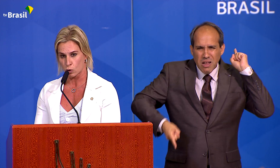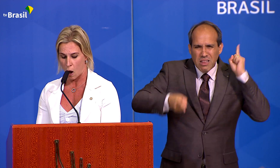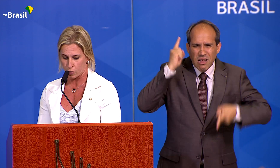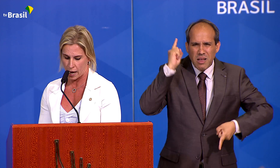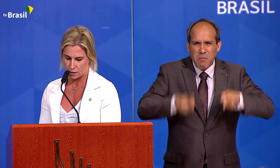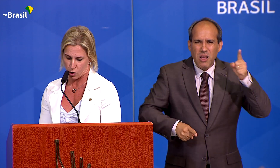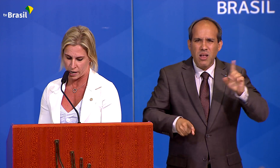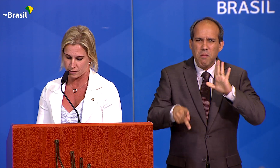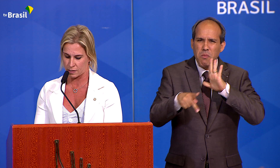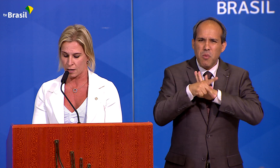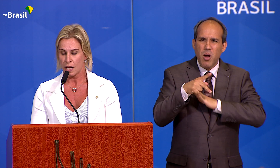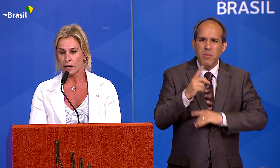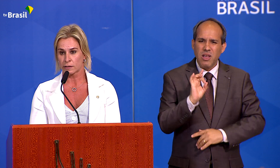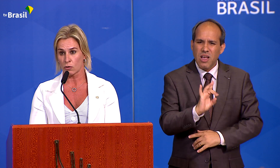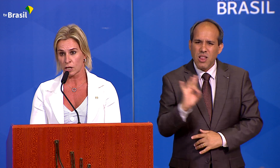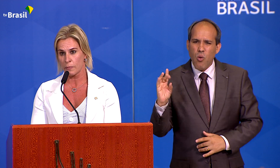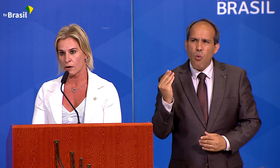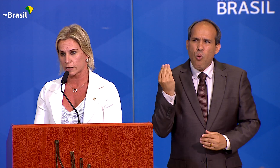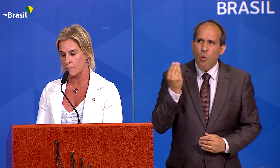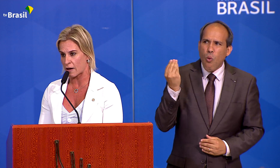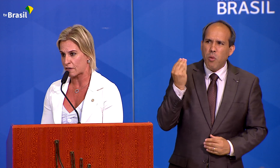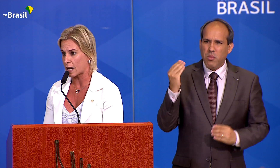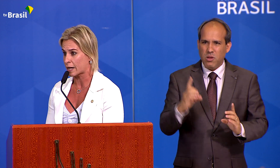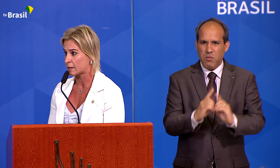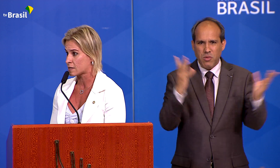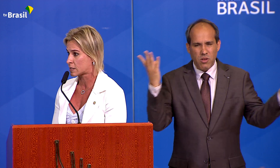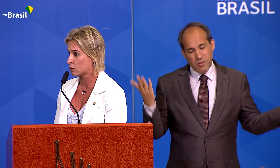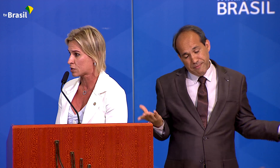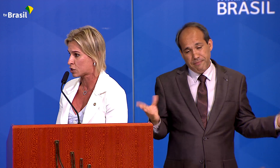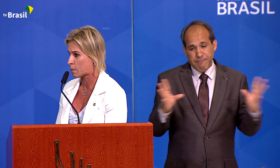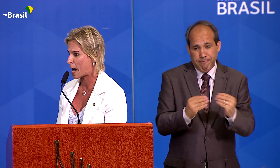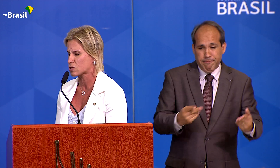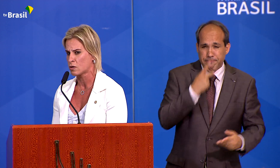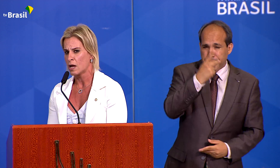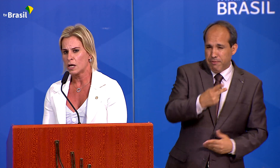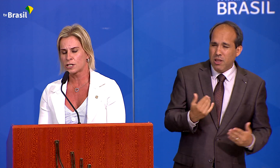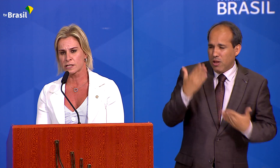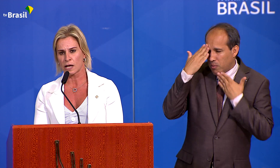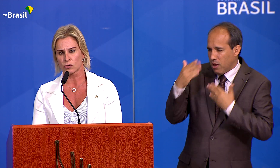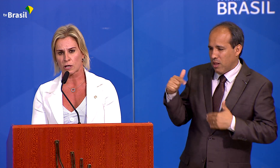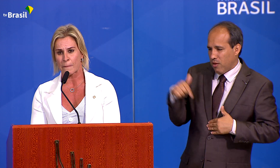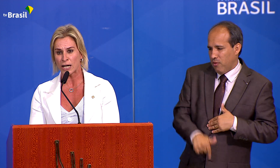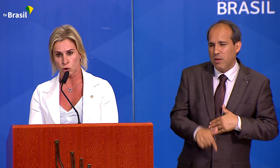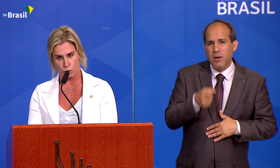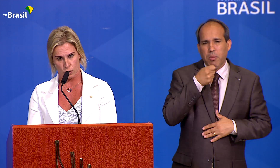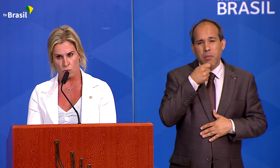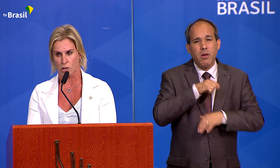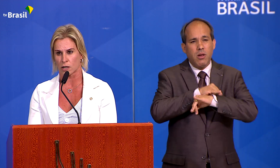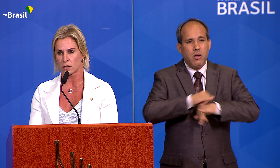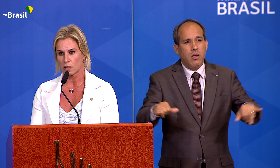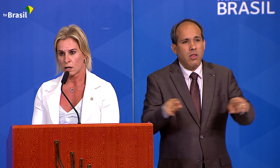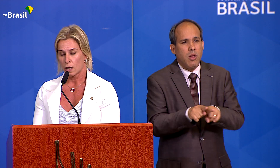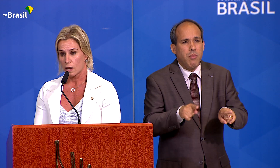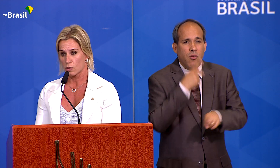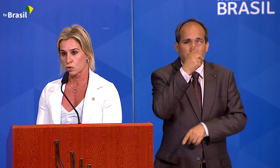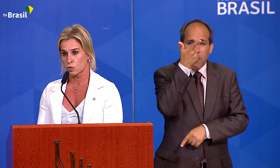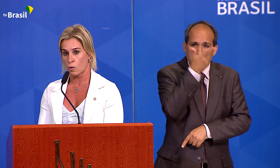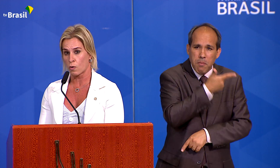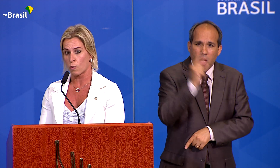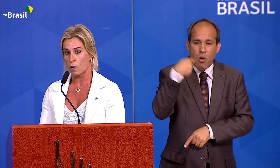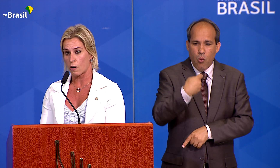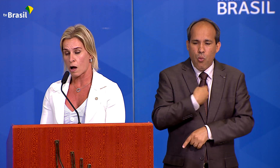de forma individual que a democracia então eu termino aqui a minha fala agradecendo esse espaço dizendo que mais do que nunca